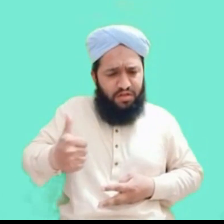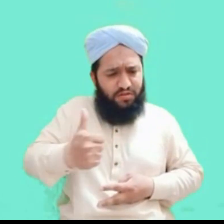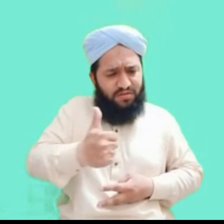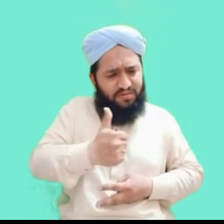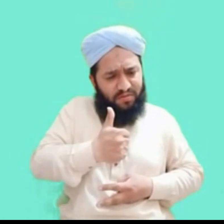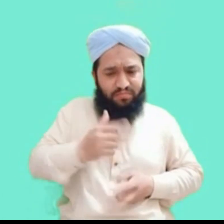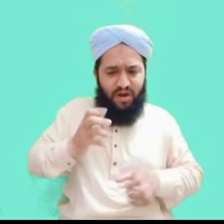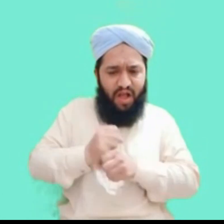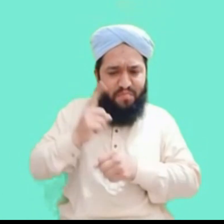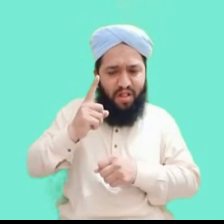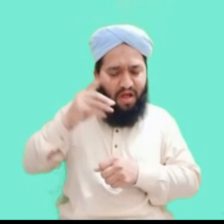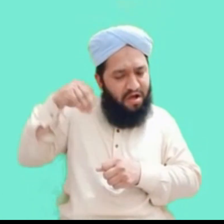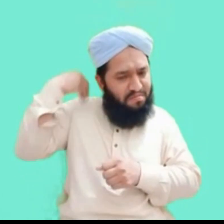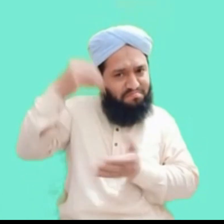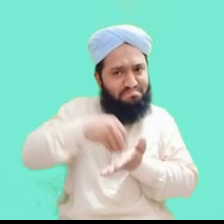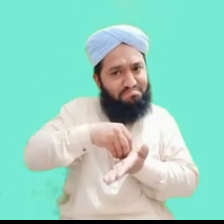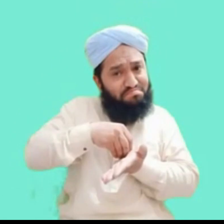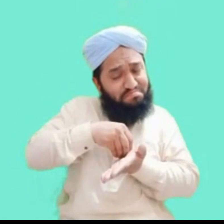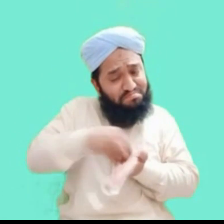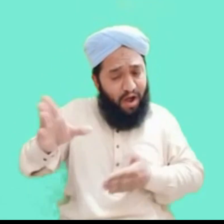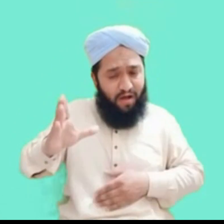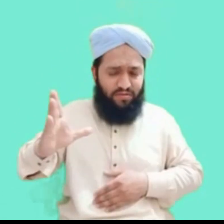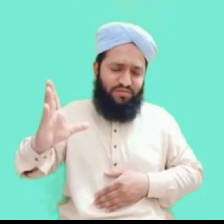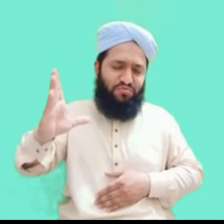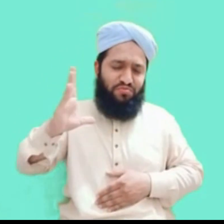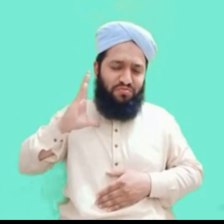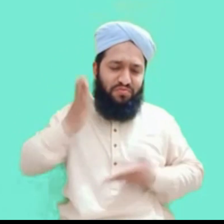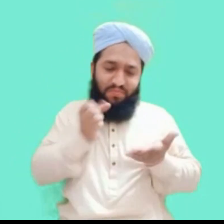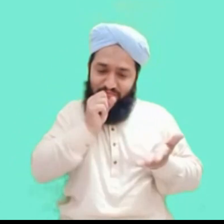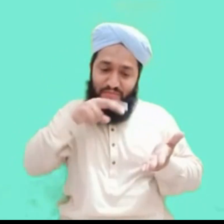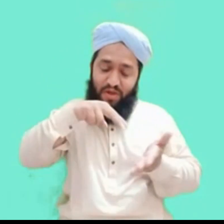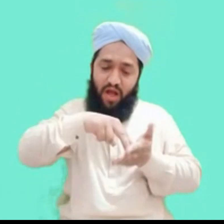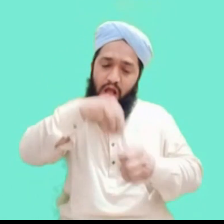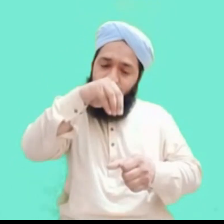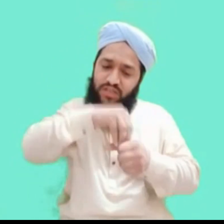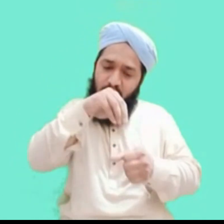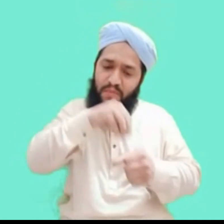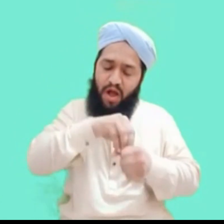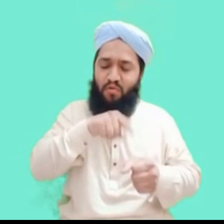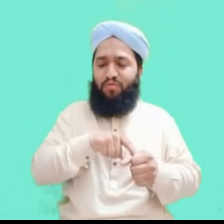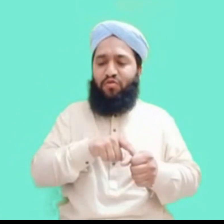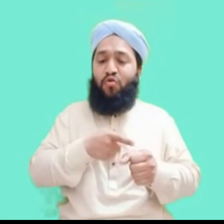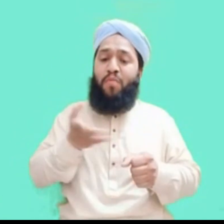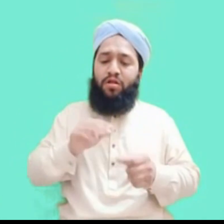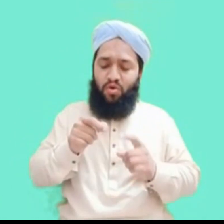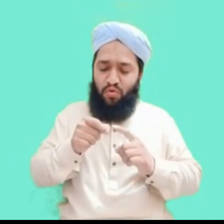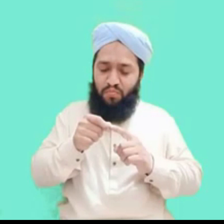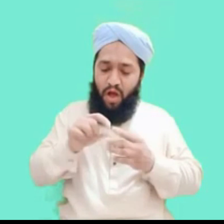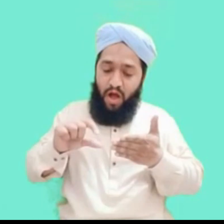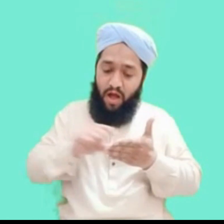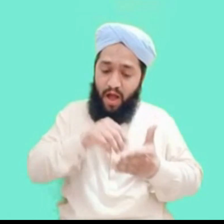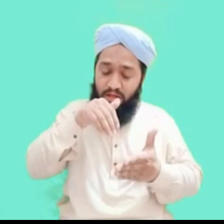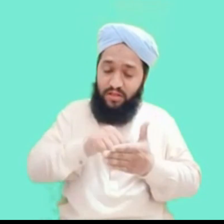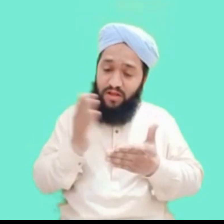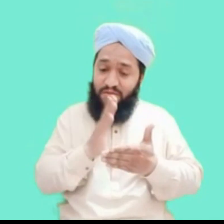مال اللہ عز و جل کی راہ میں دے کر اپنی آخرت کے لیے جمع فرما لے۔ اور پھر آپ نے قرآن پاک کے 4 پارے